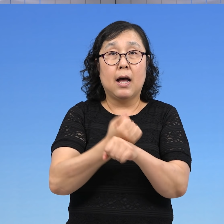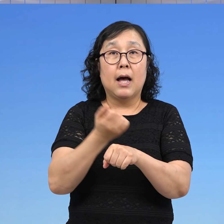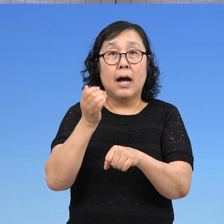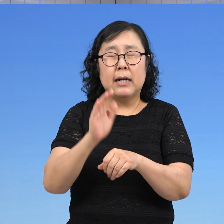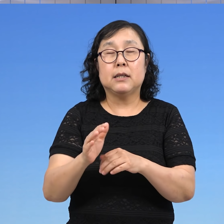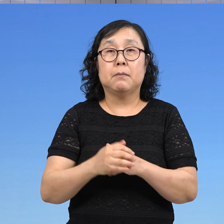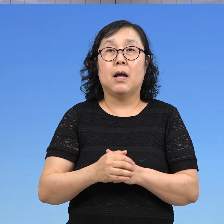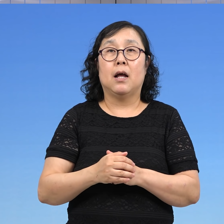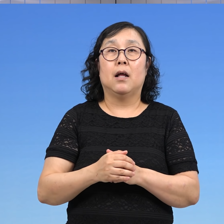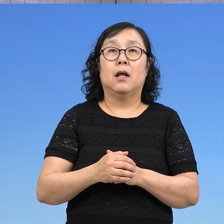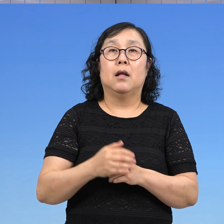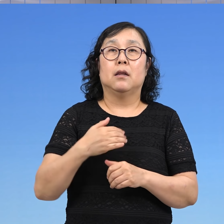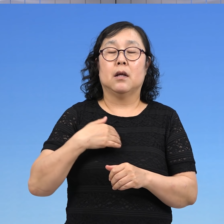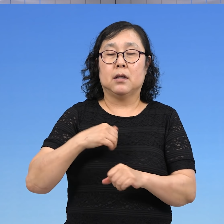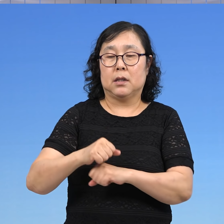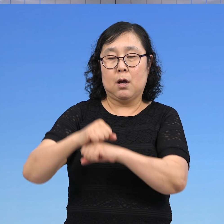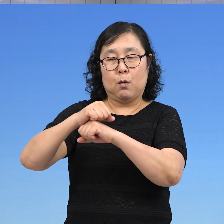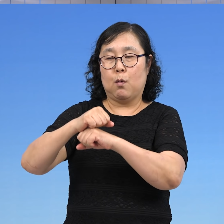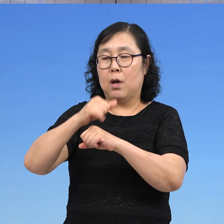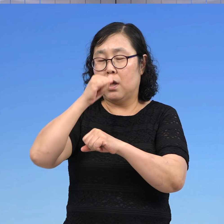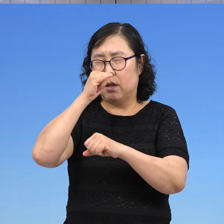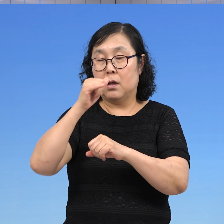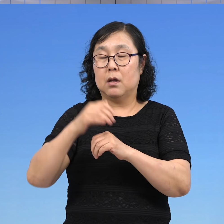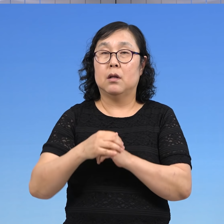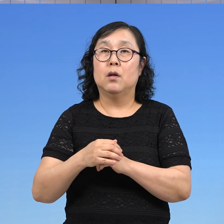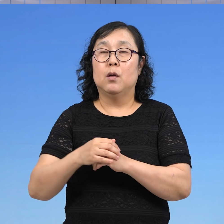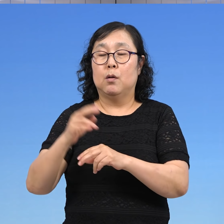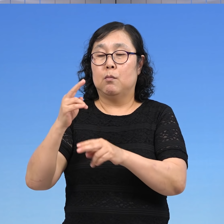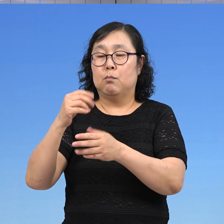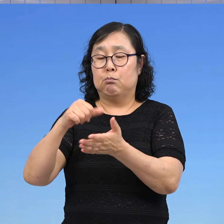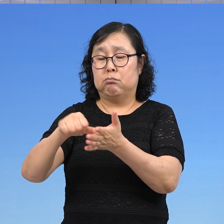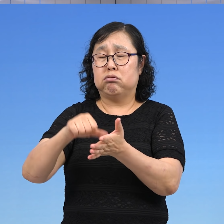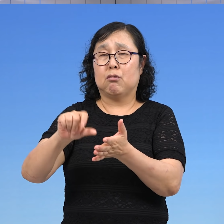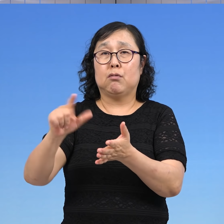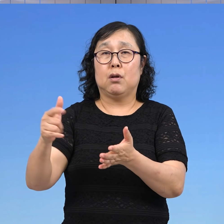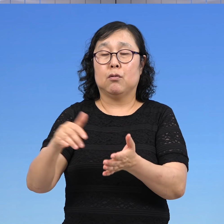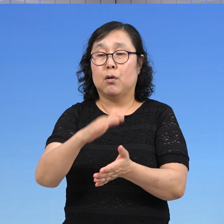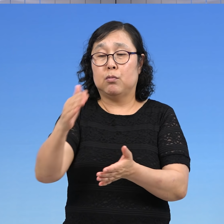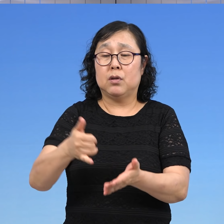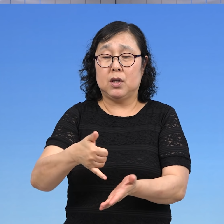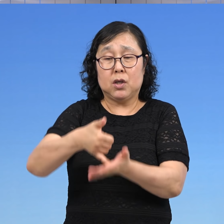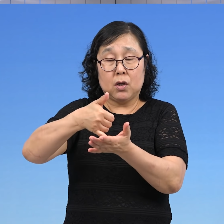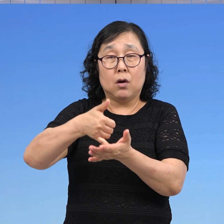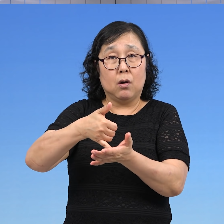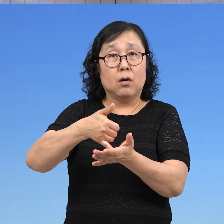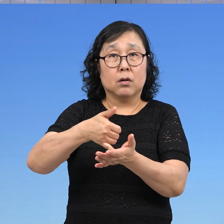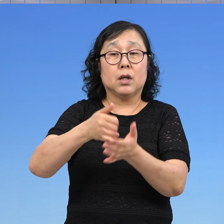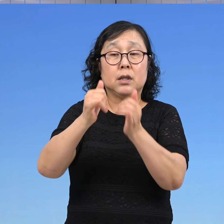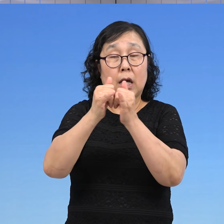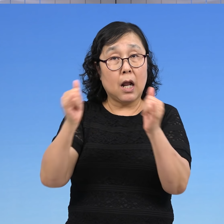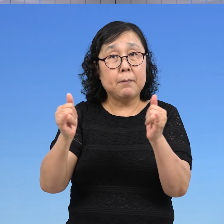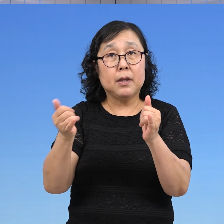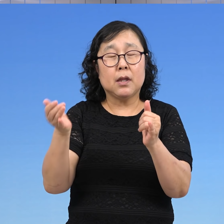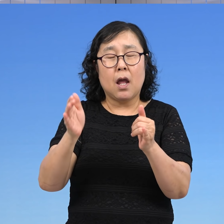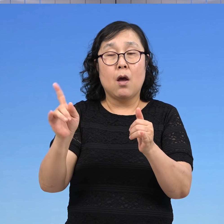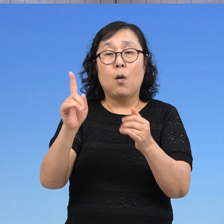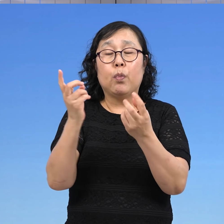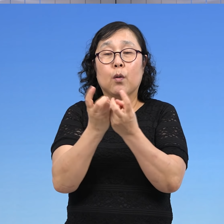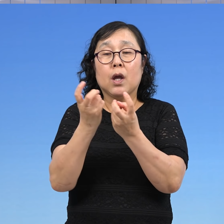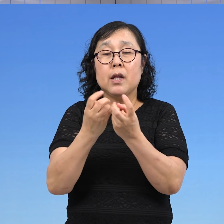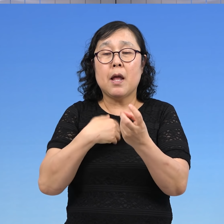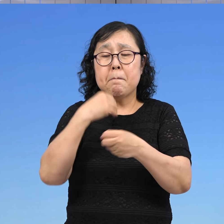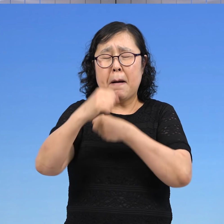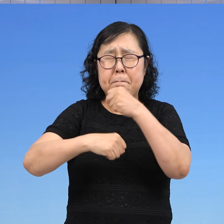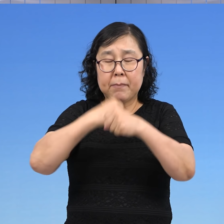선수로 제가 이게 뭐 창고에 들어 있는 내 물건도 아니고 뭐 여러분 인격을 가졌는데 강제로 되는 일도 아니고 그래서 여러분 지난